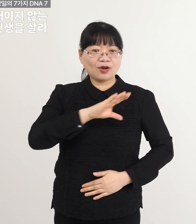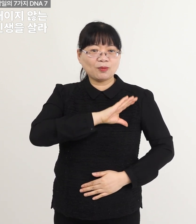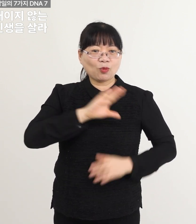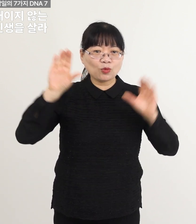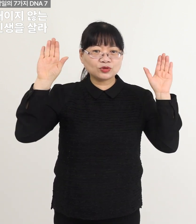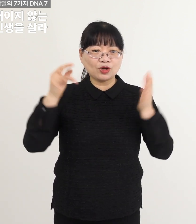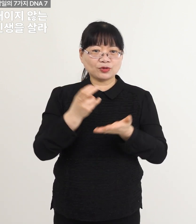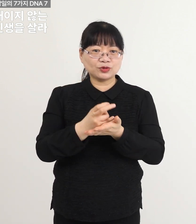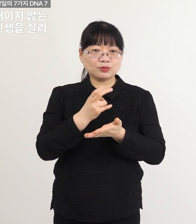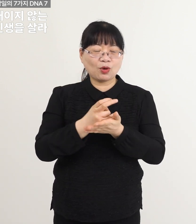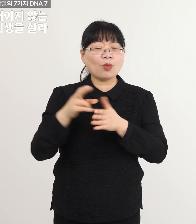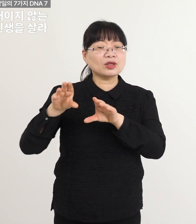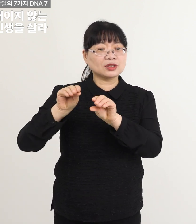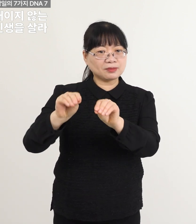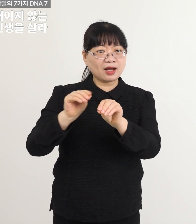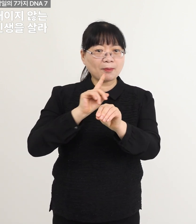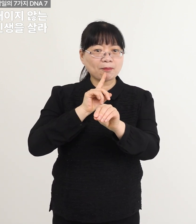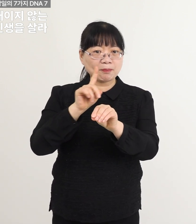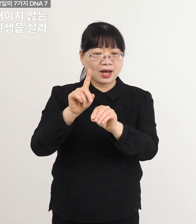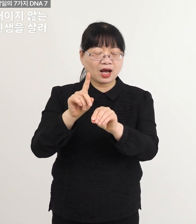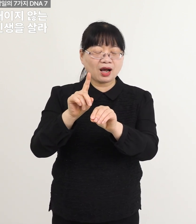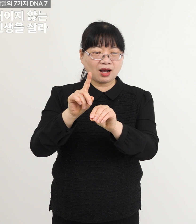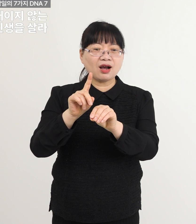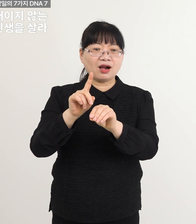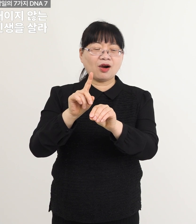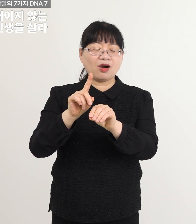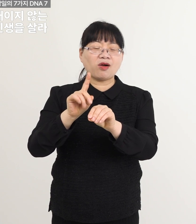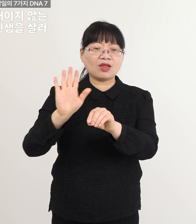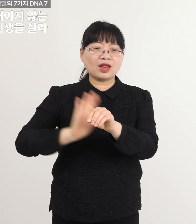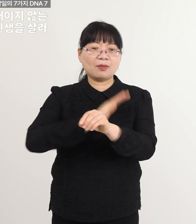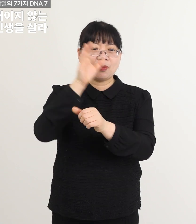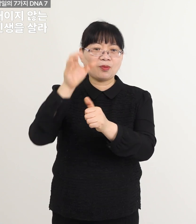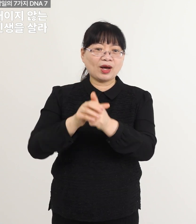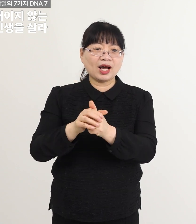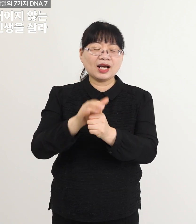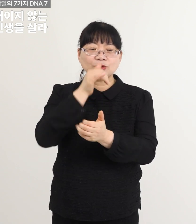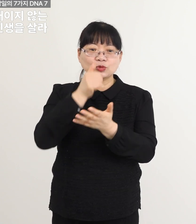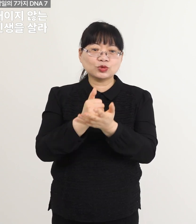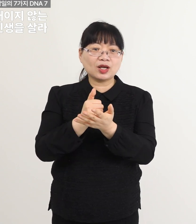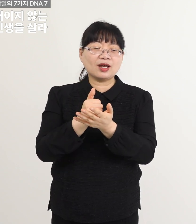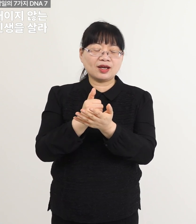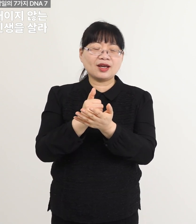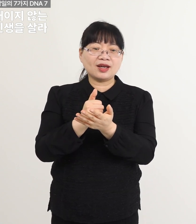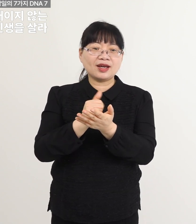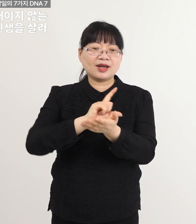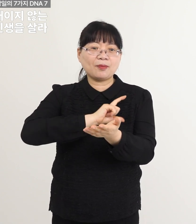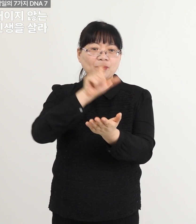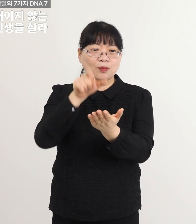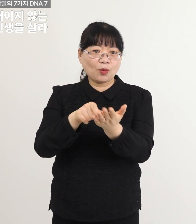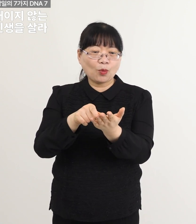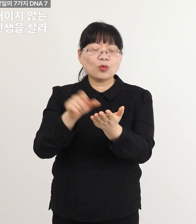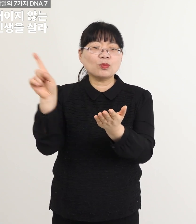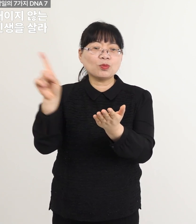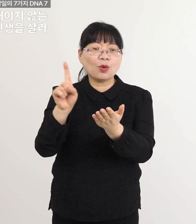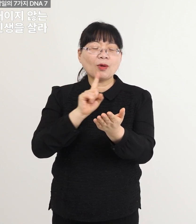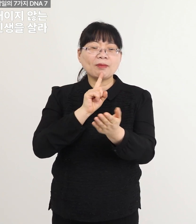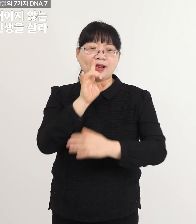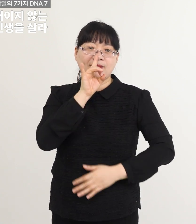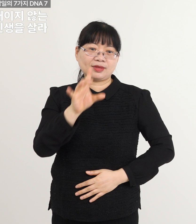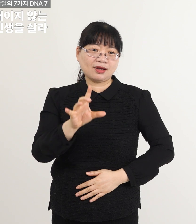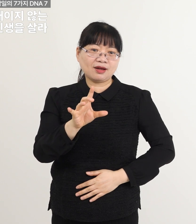모세의 율법을 금했다고 이 뒤집어 씌워진 이 죄목이 사실은 말도 안